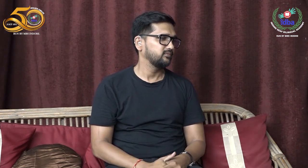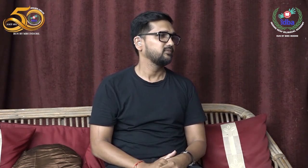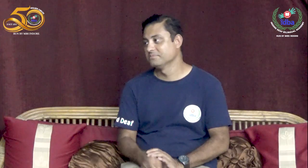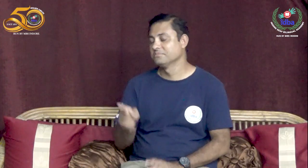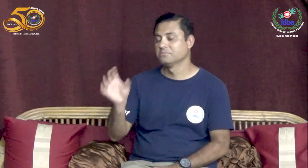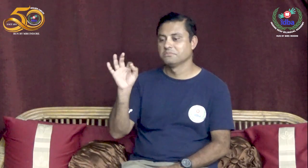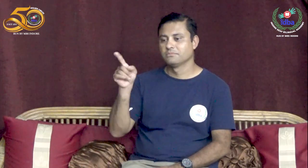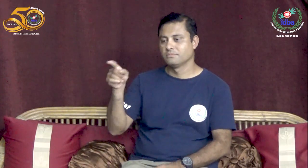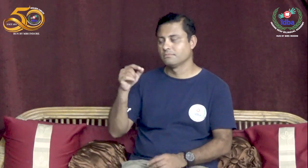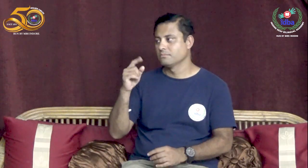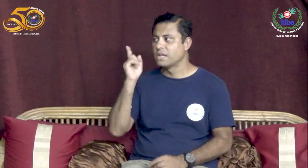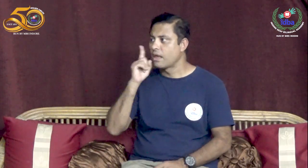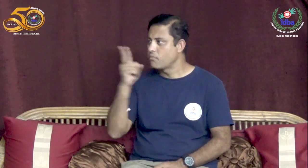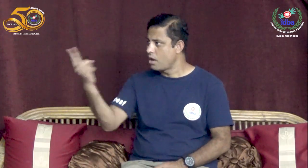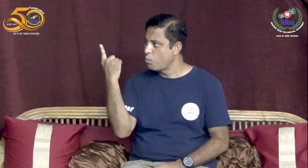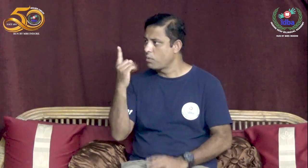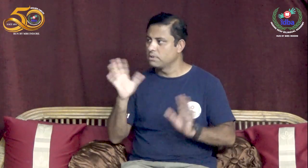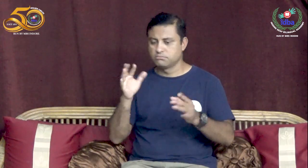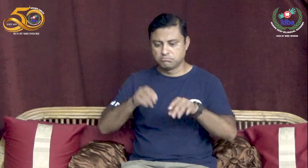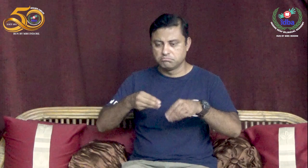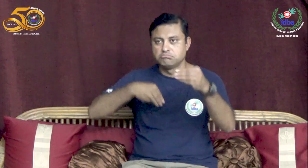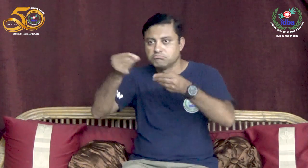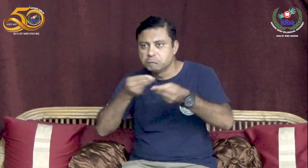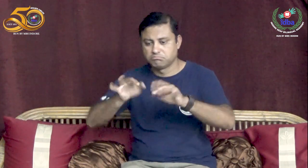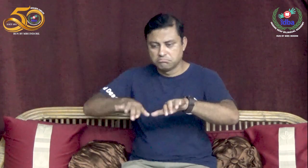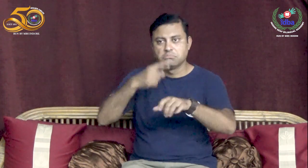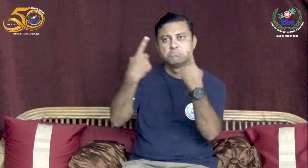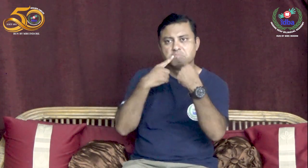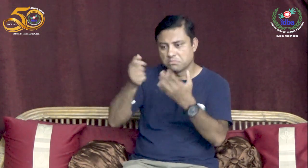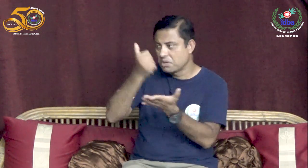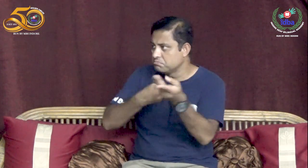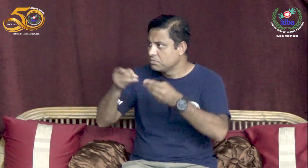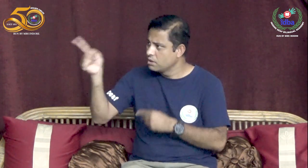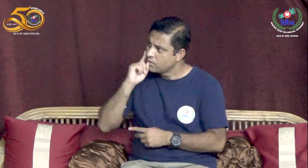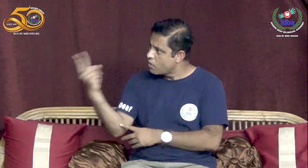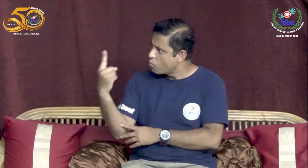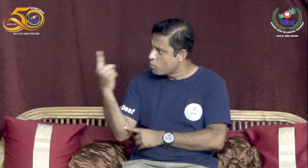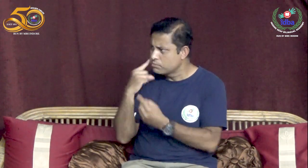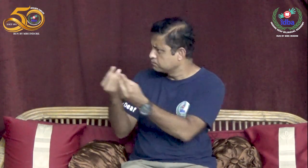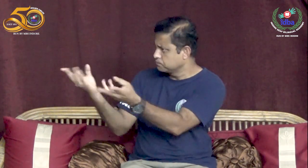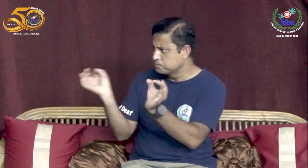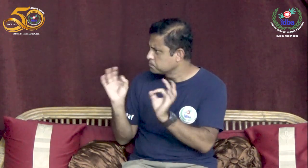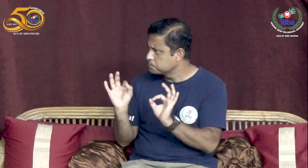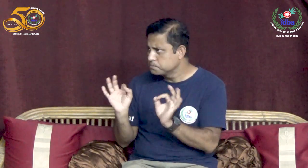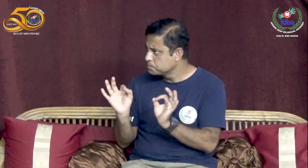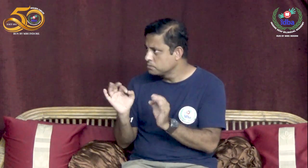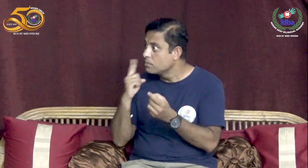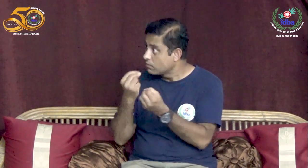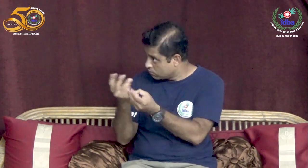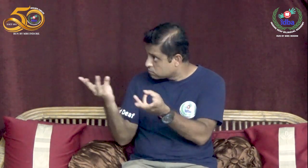ली। है। अच्छा, तो आप अकेले डेफ हैं वहाँ पर जो काम करते हैं? नहीं है, बहुत सारे डेफ हैं